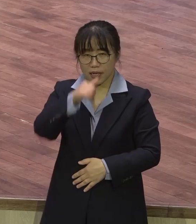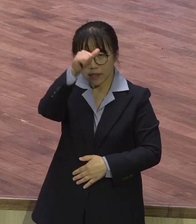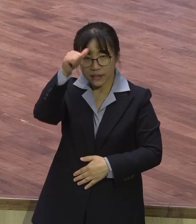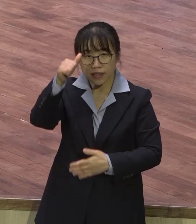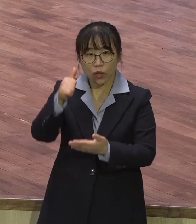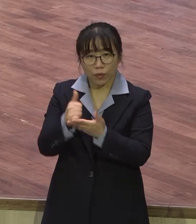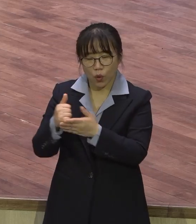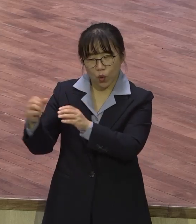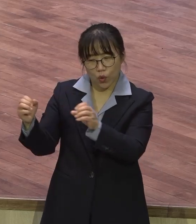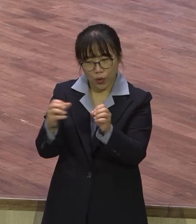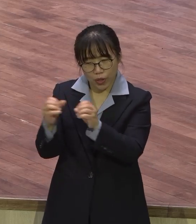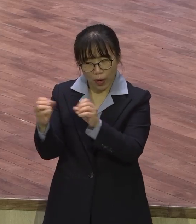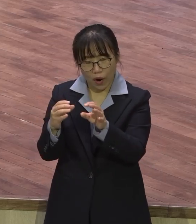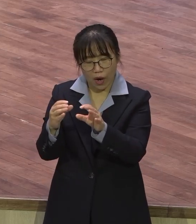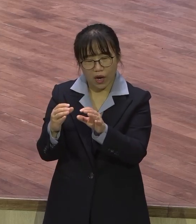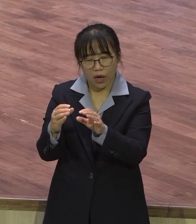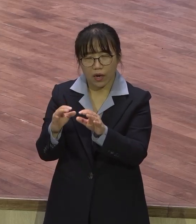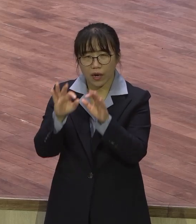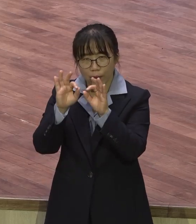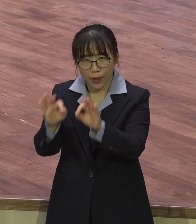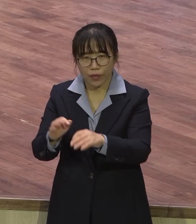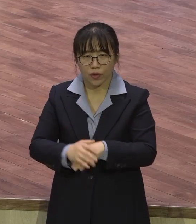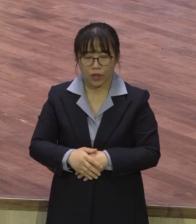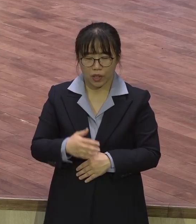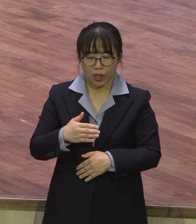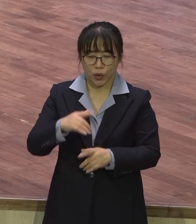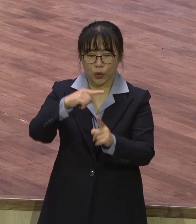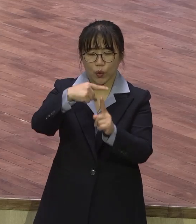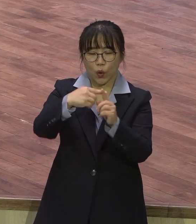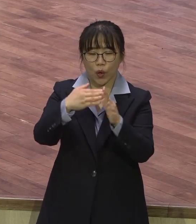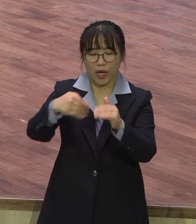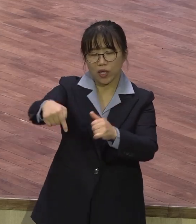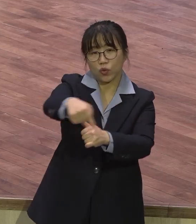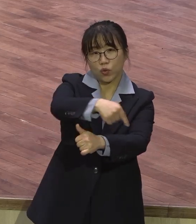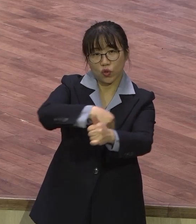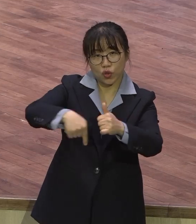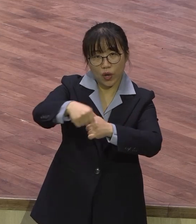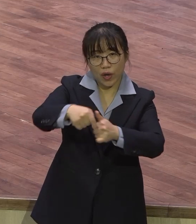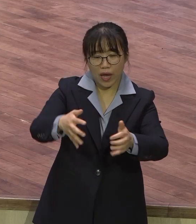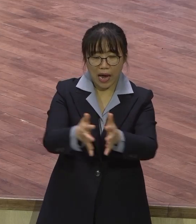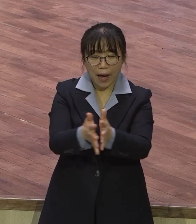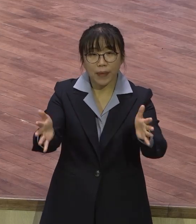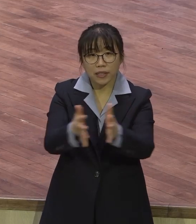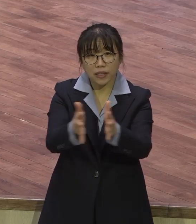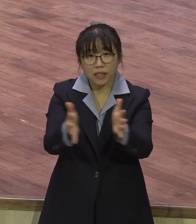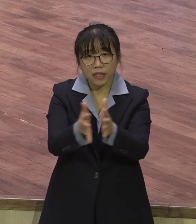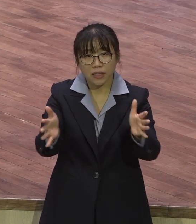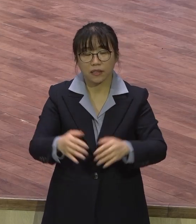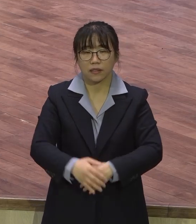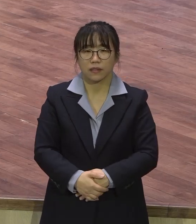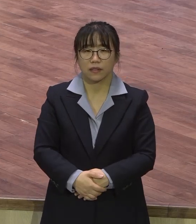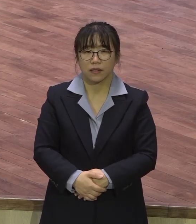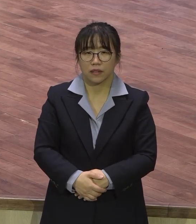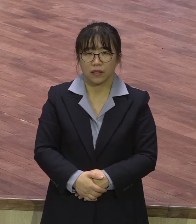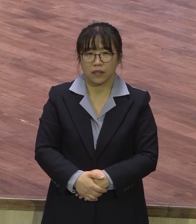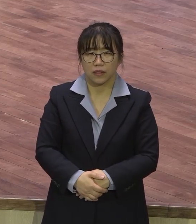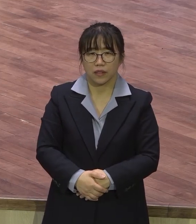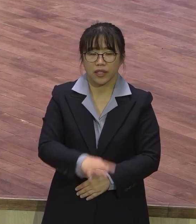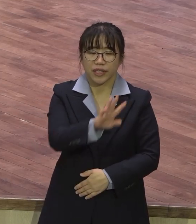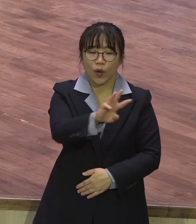주위에 지금 이 주위에 이 교회 주위에 아파트 사는 분들 정말 우리 교회가